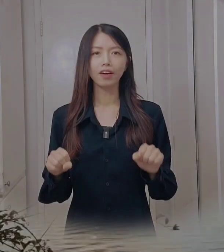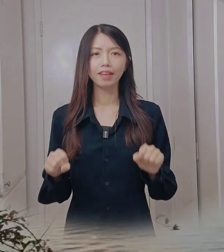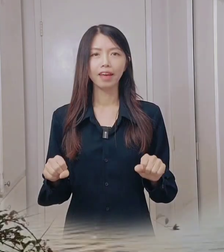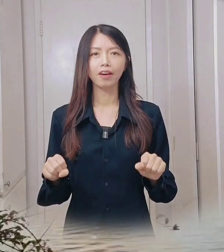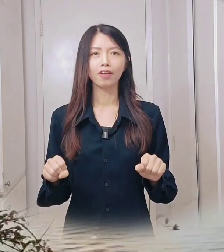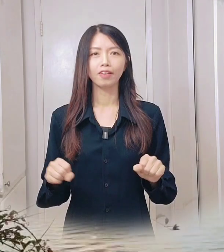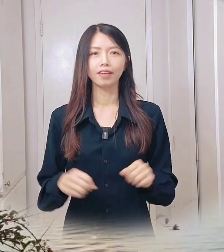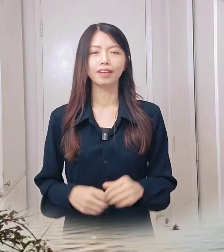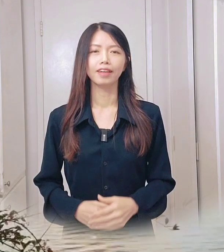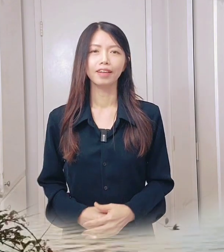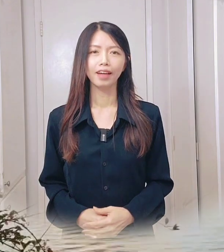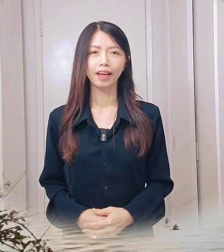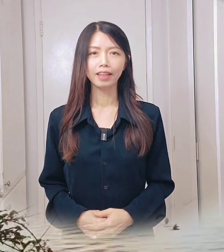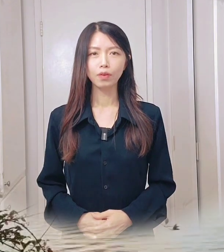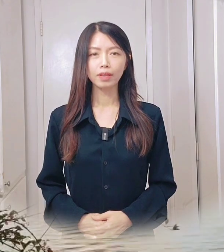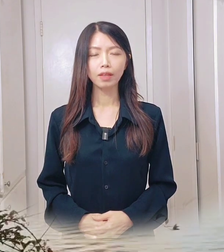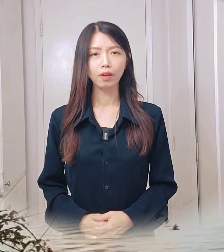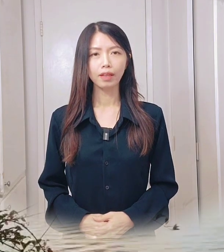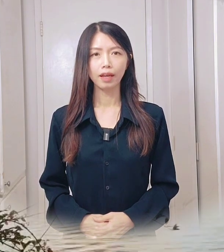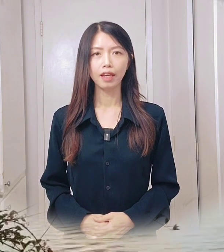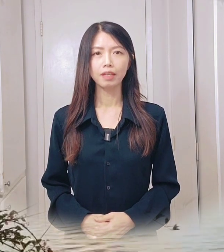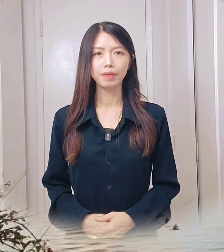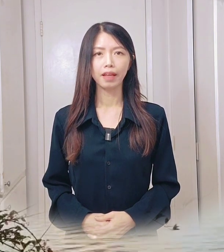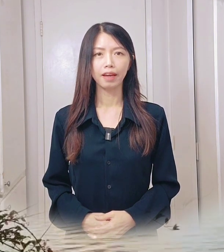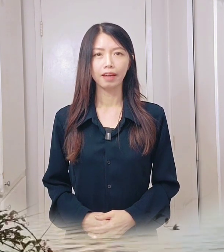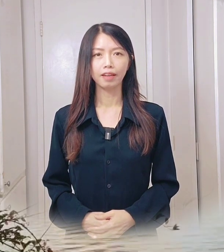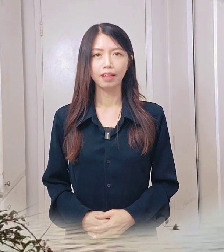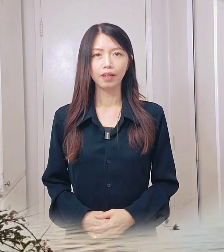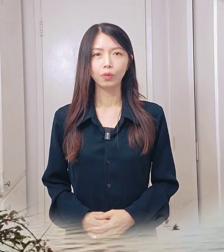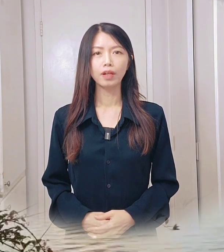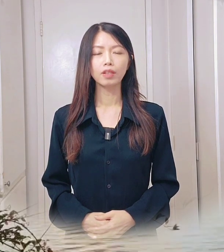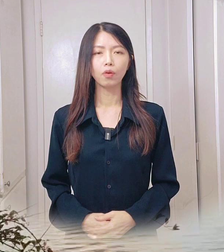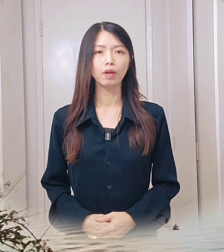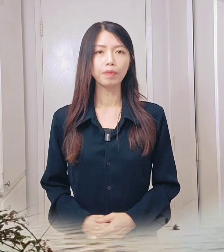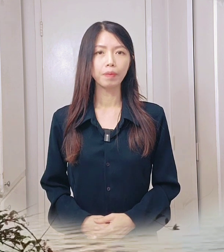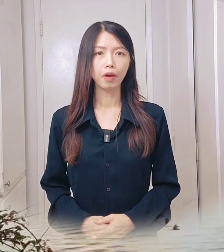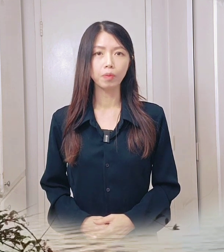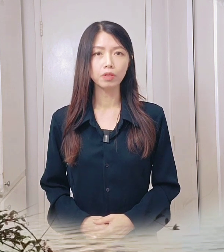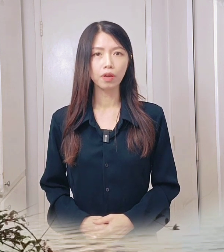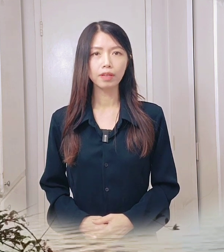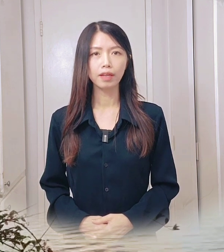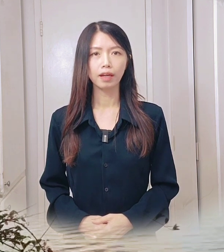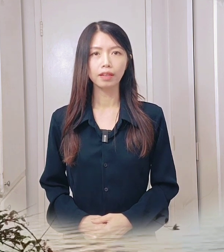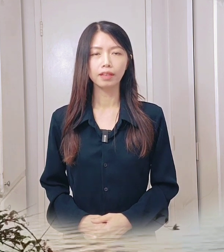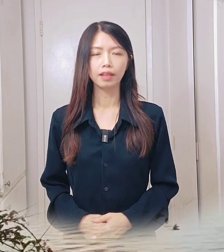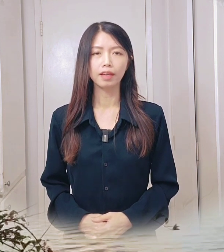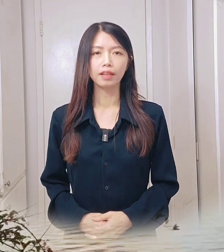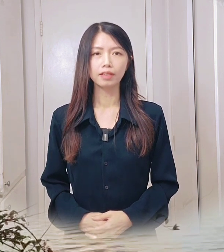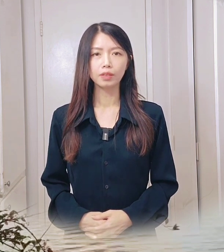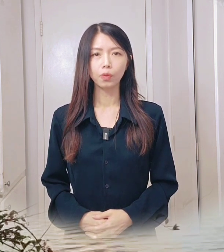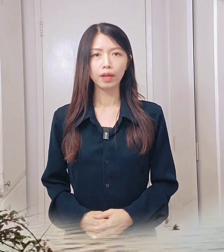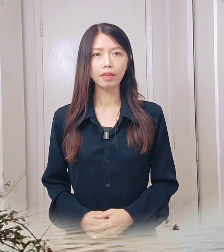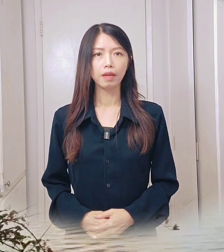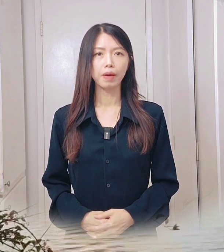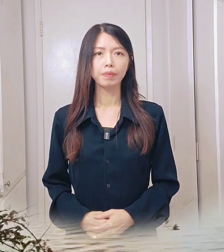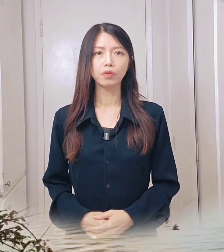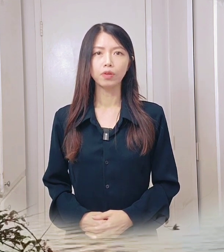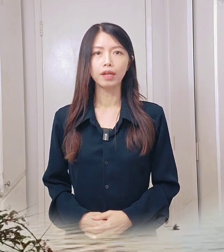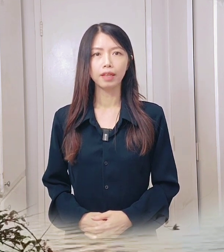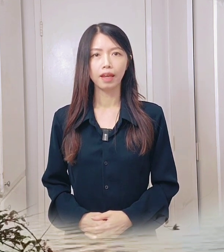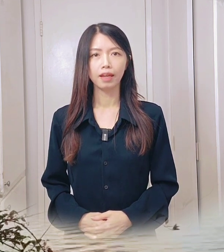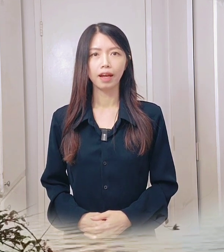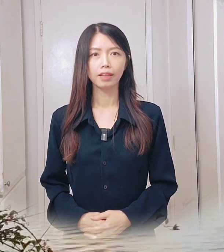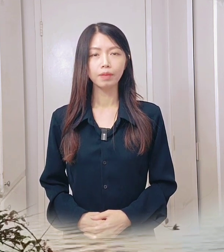여러분 안녕하세요. 아티즈와 채널의 다이앤입니다. 오늘 저와 함께 배워볼 수어 찬양은 그 소리 내